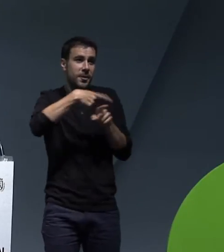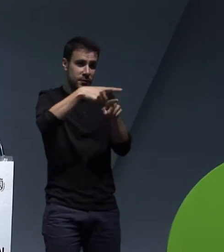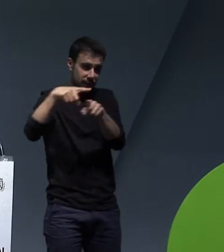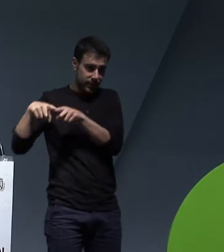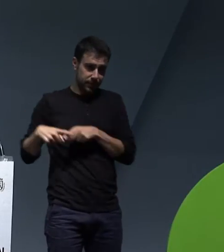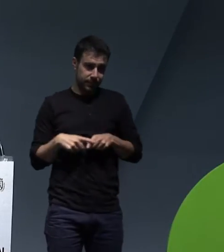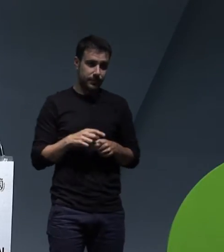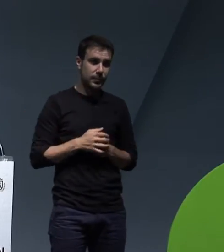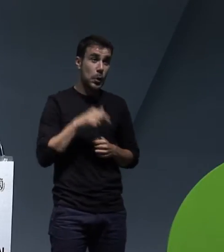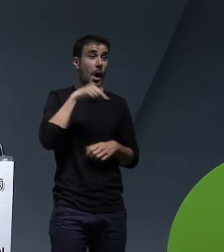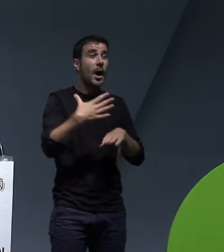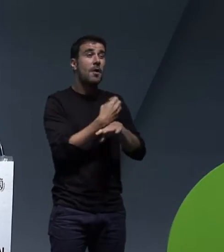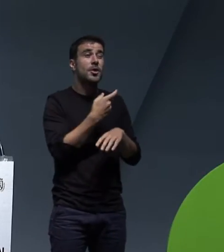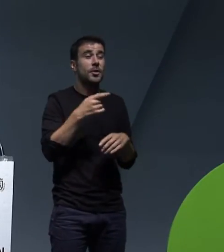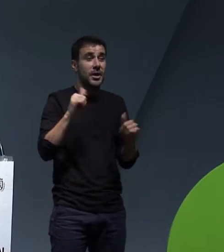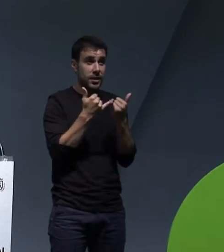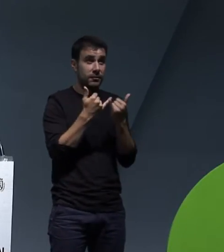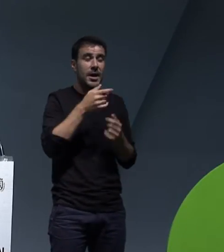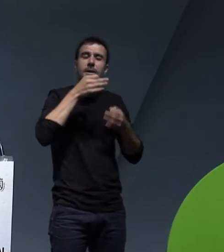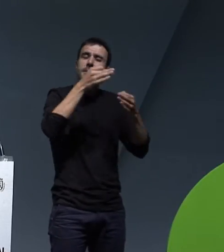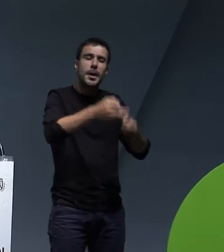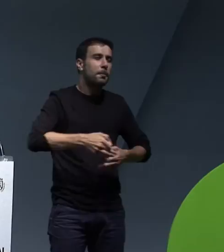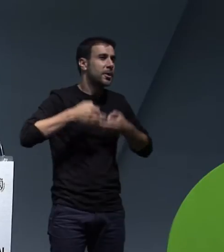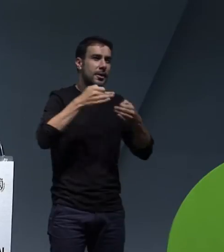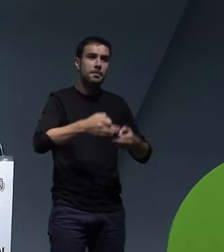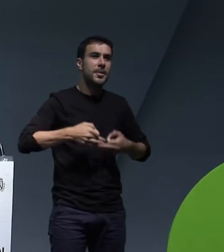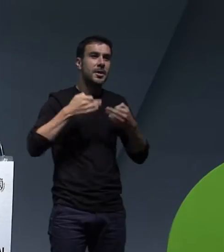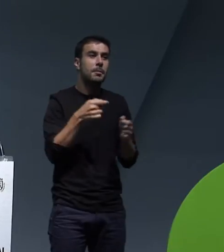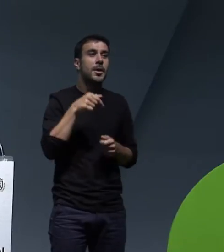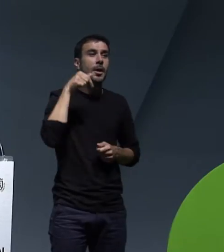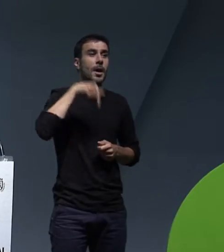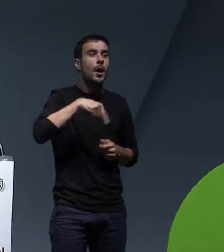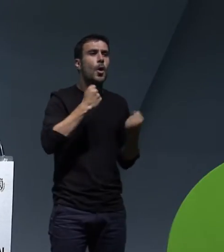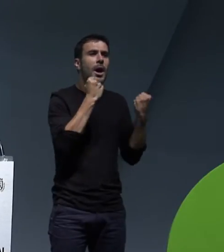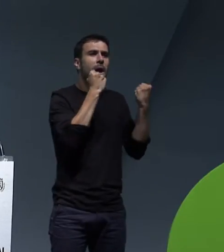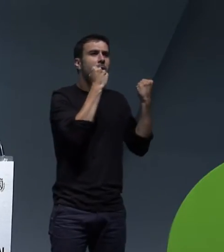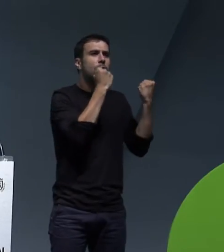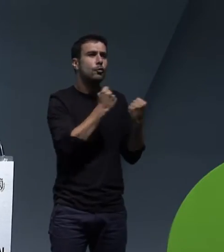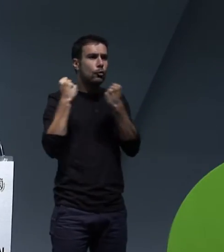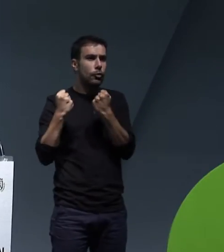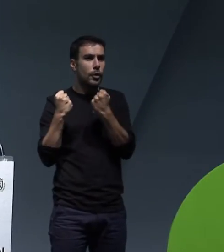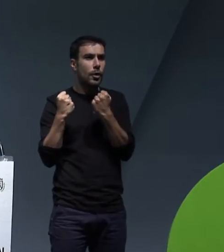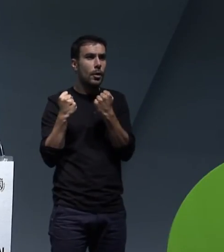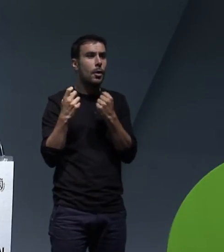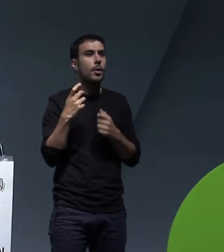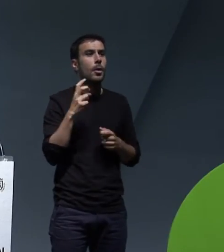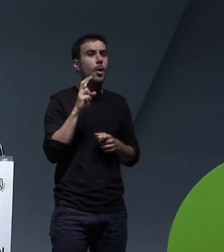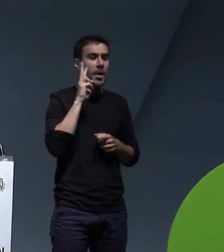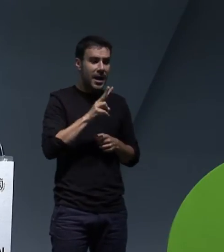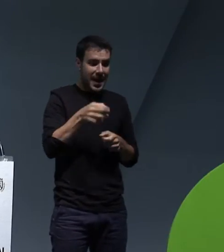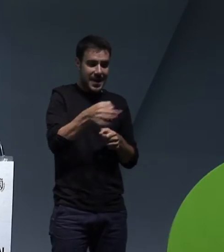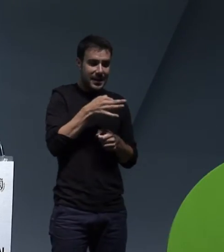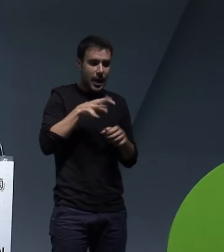El Cabildo Insular de Tenerife siempre se caracterizó por ser una institución que miraba a la isla como un